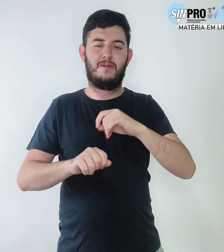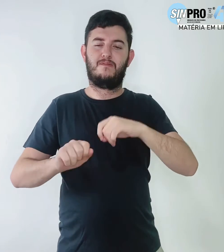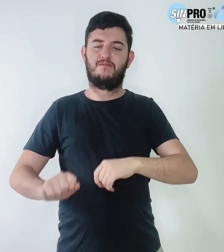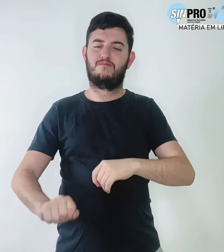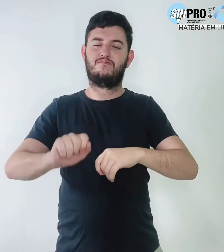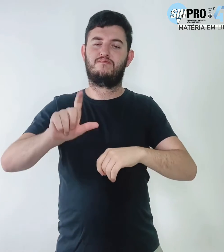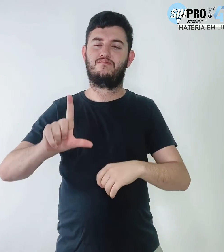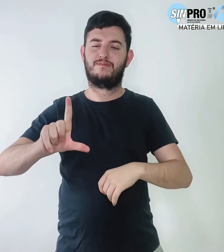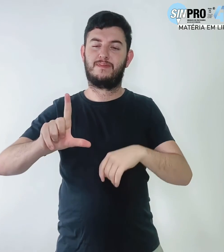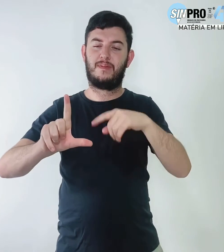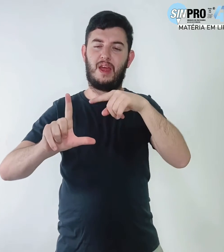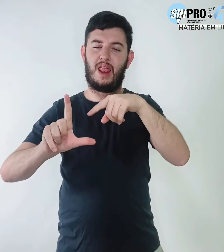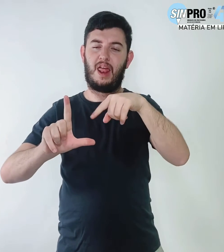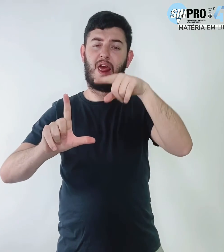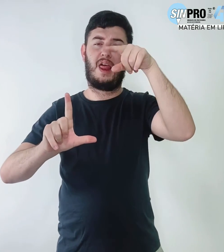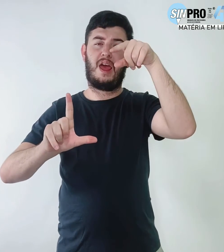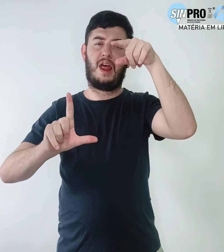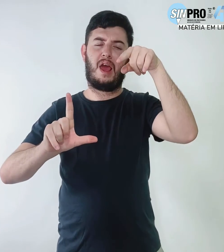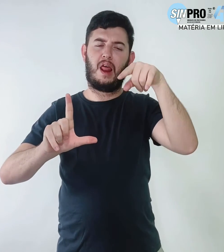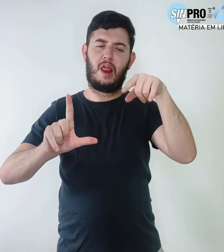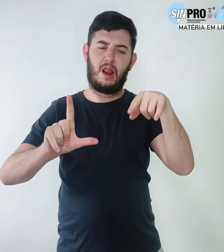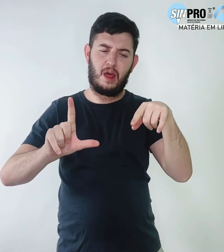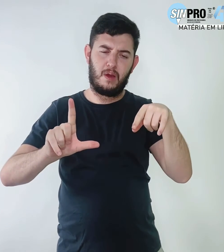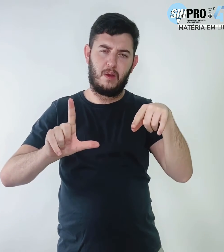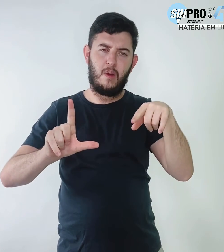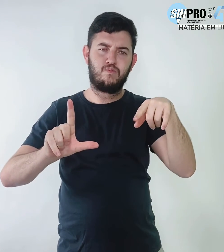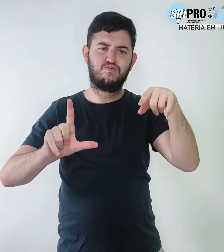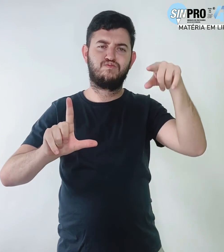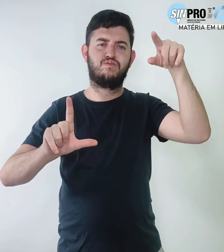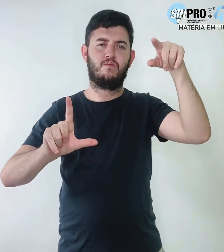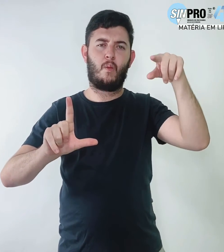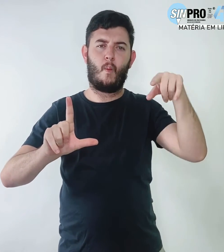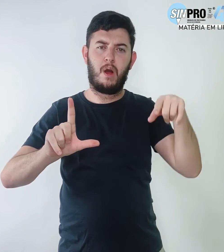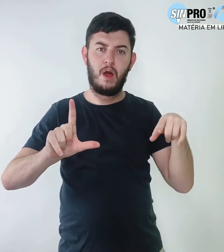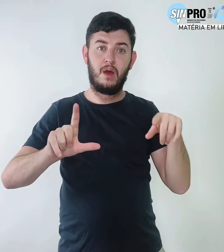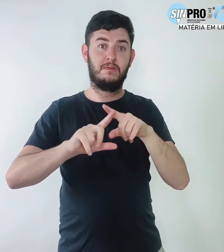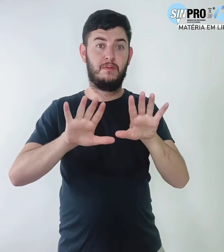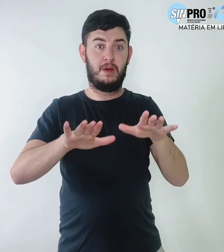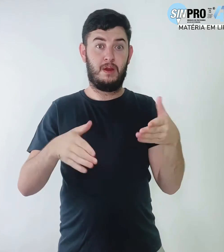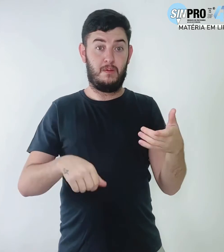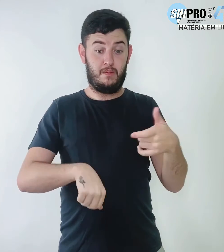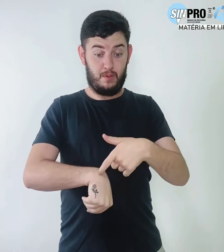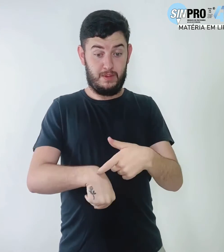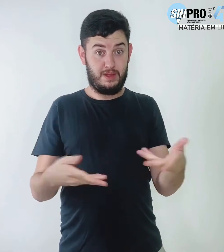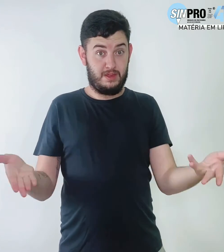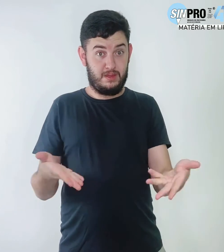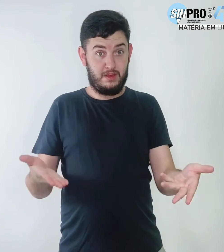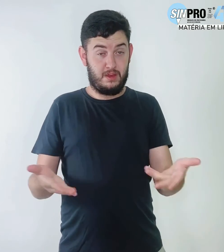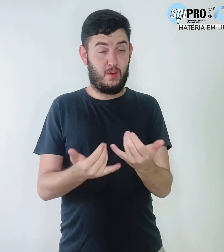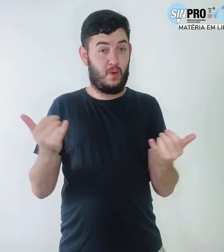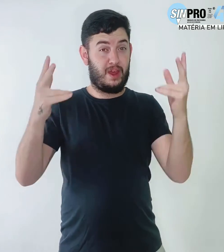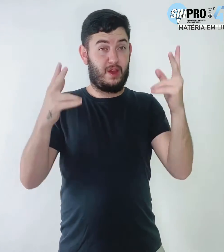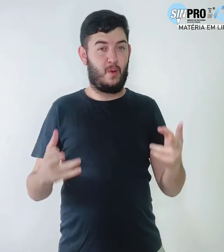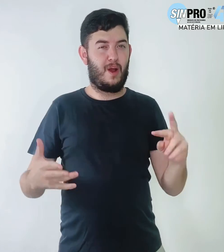passado, mas, realmente, este momento talvez seja comparável ao que